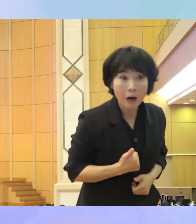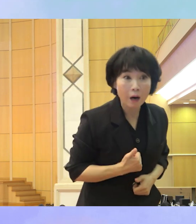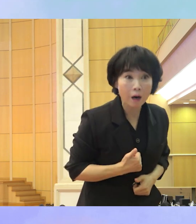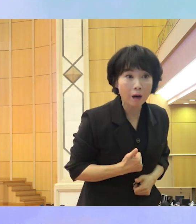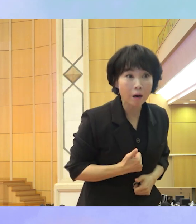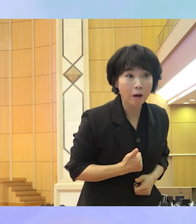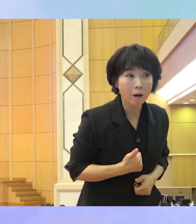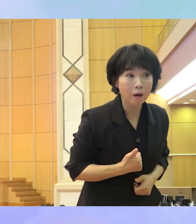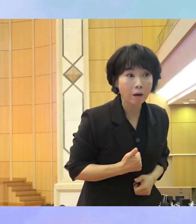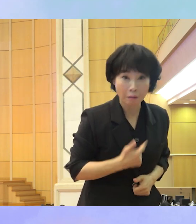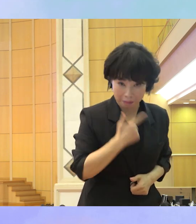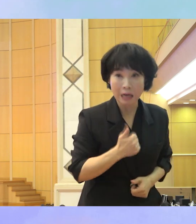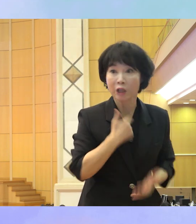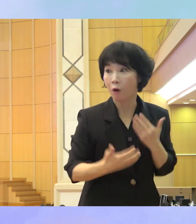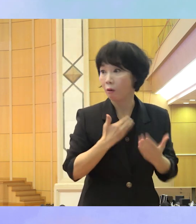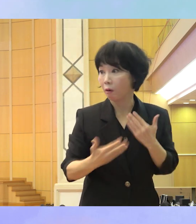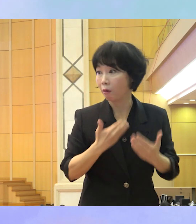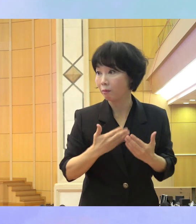자기가 지금 고린도전서